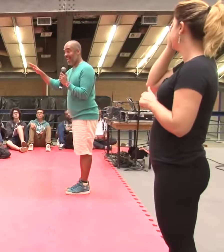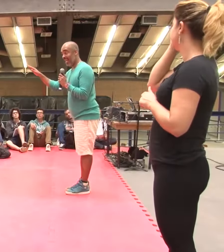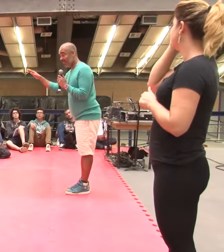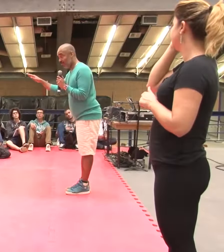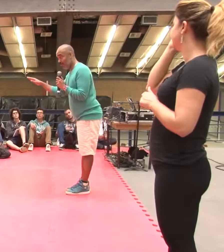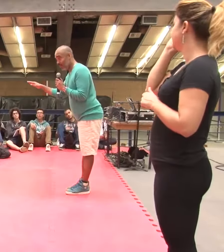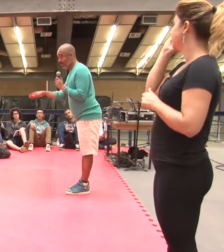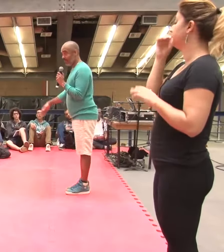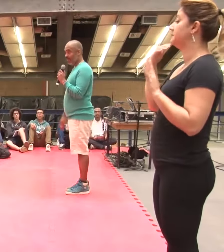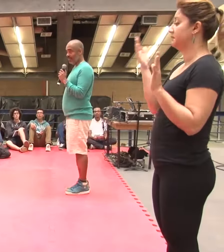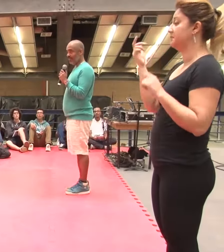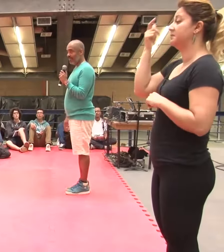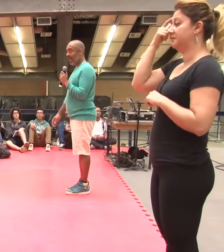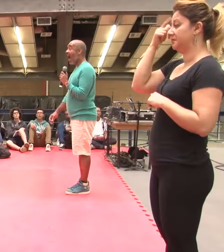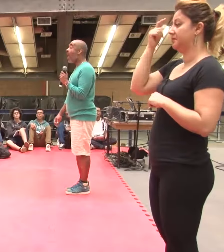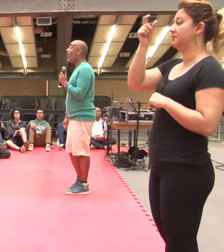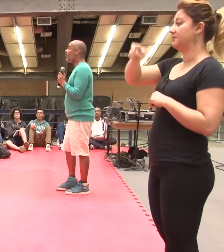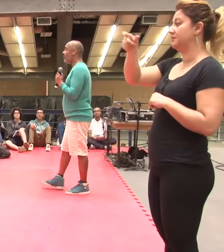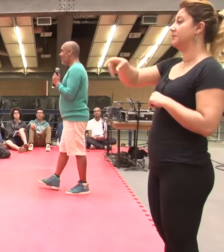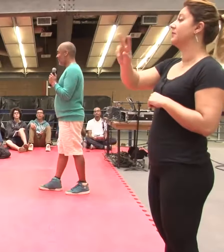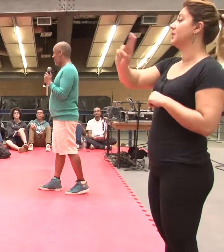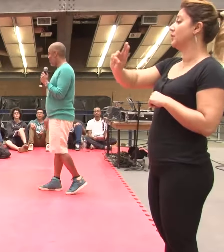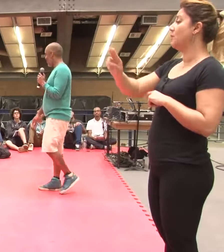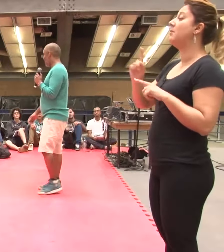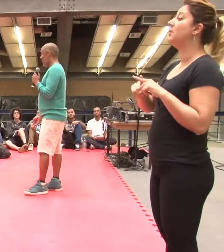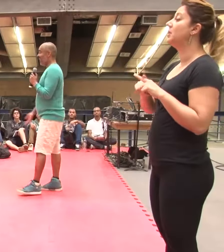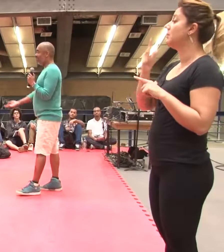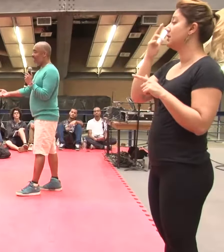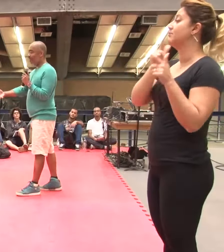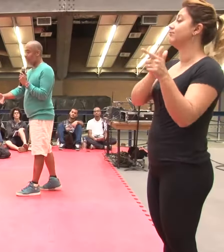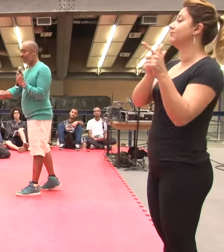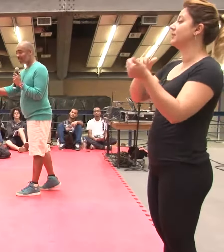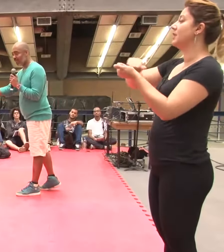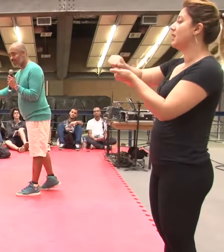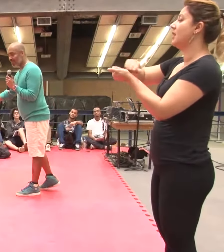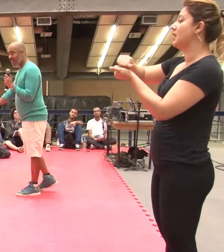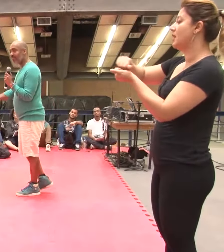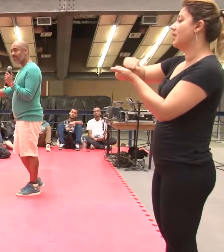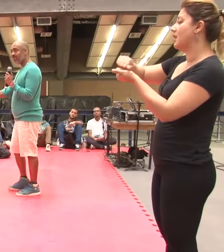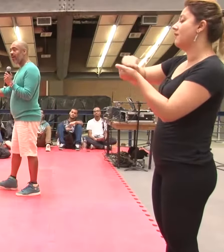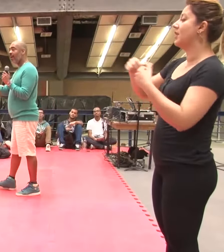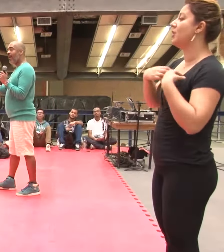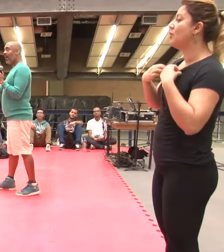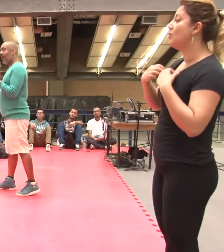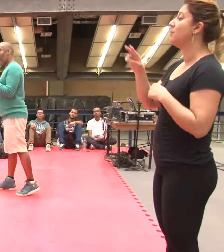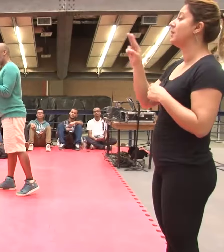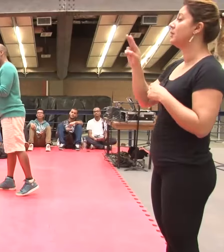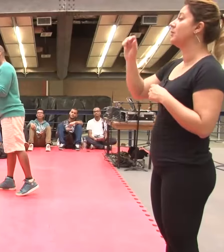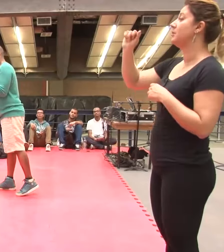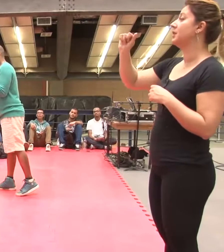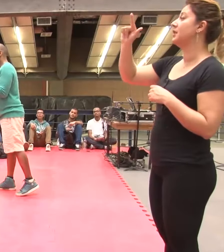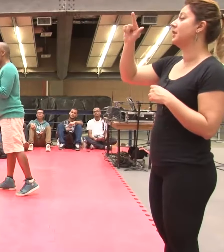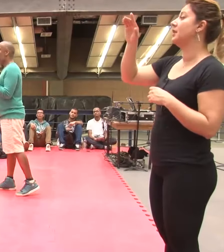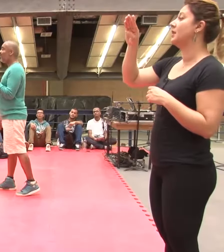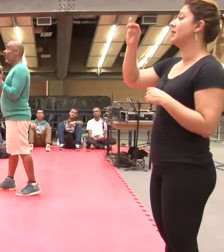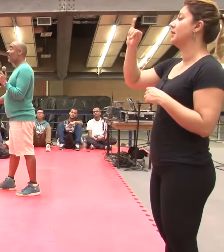Nada é gratuito, meus amores. Albino, né? Lava roupa, deixa aqui no lugar, se chama